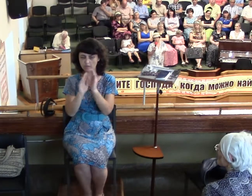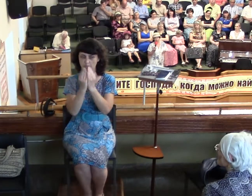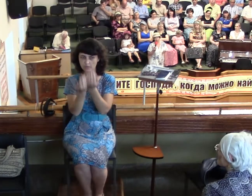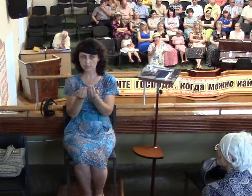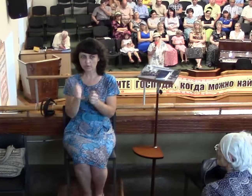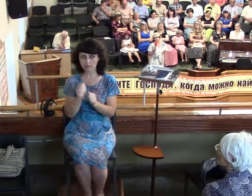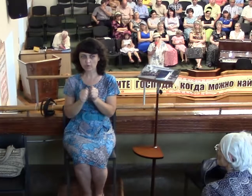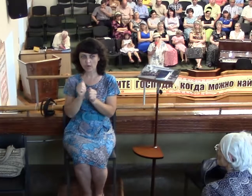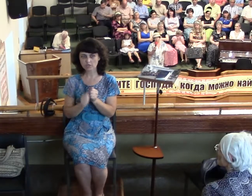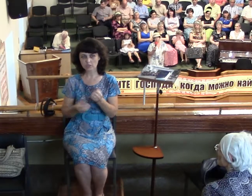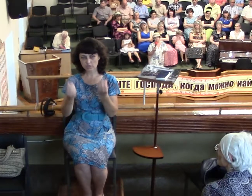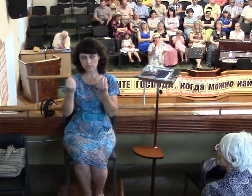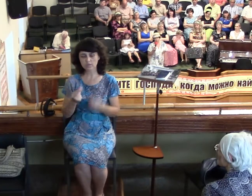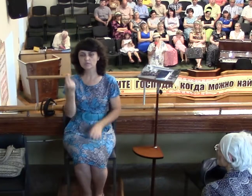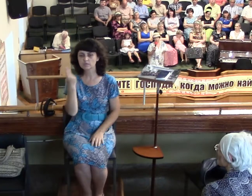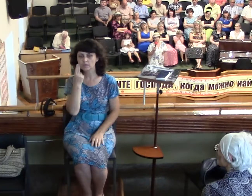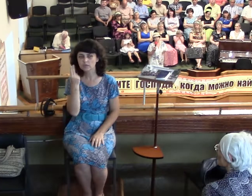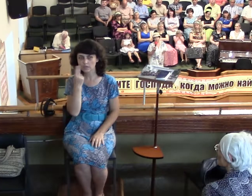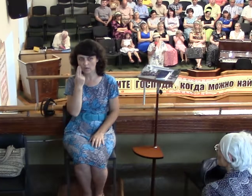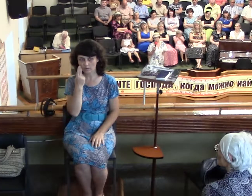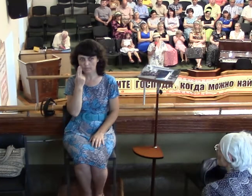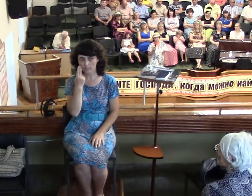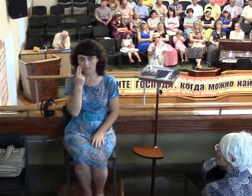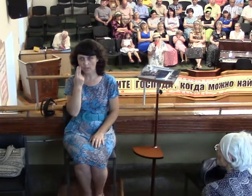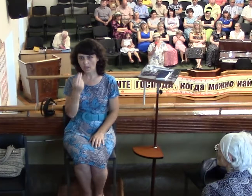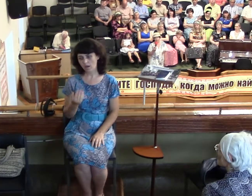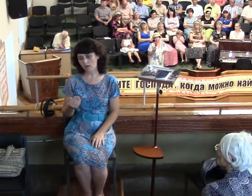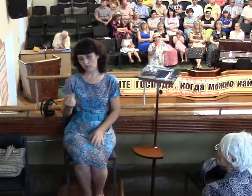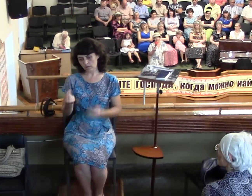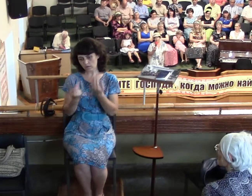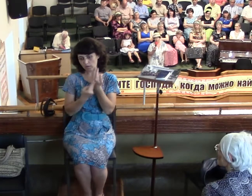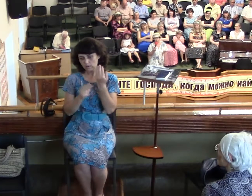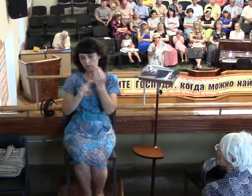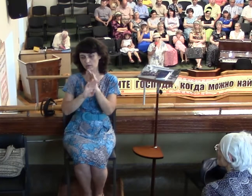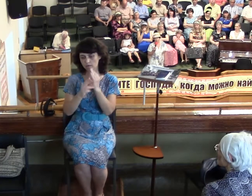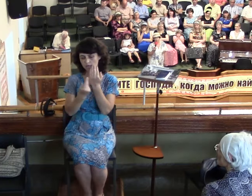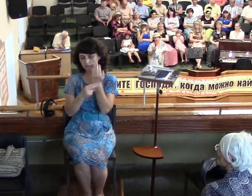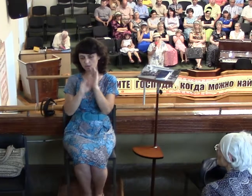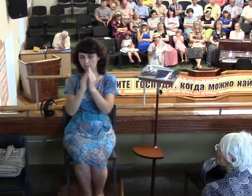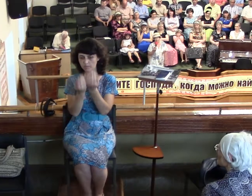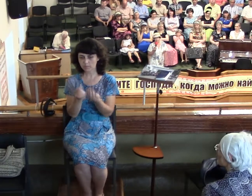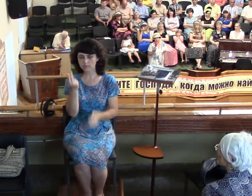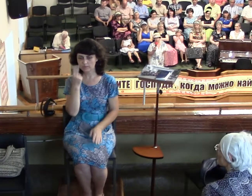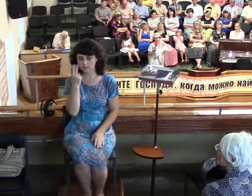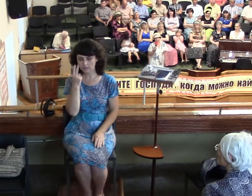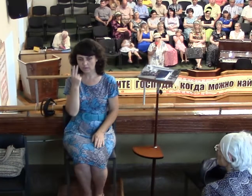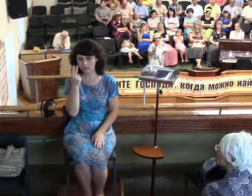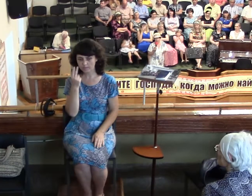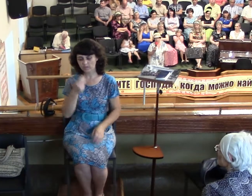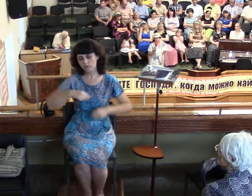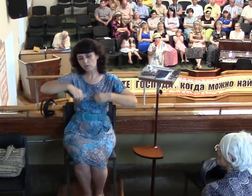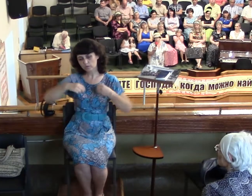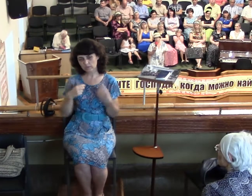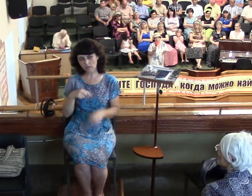ней, она всегда душе уставшей даст приют. Читайте с трепетом, склонив свои